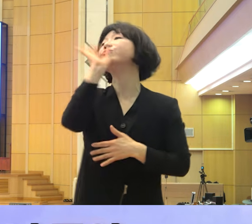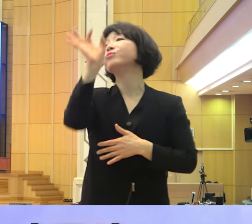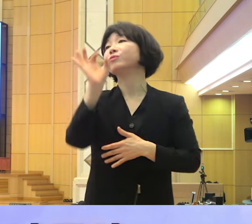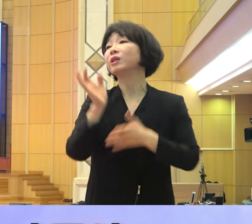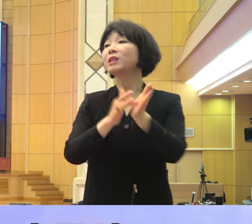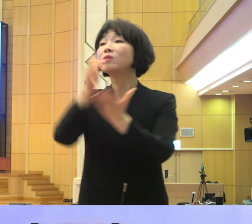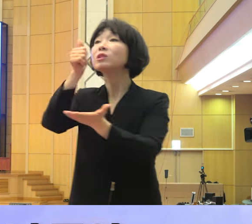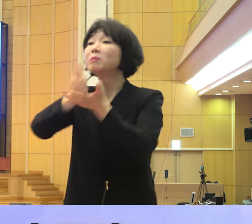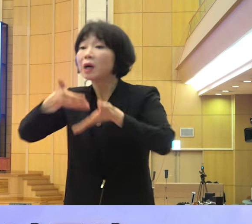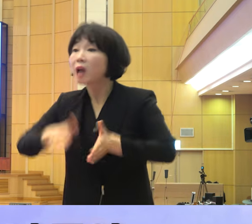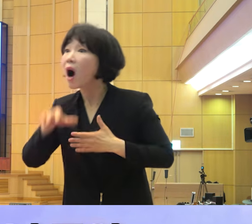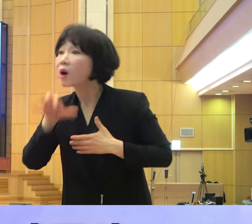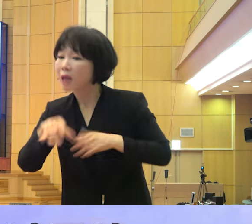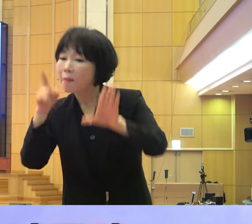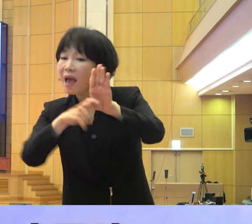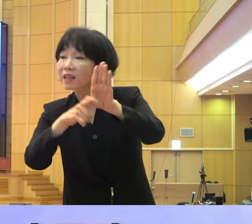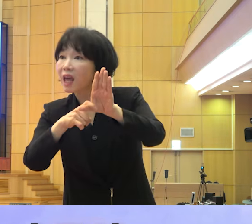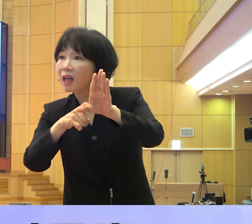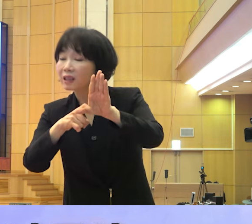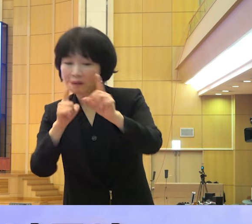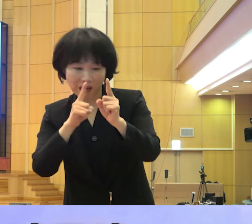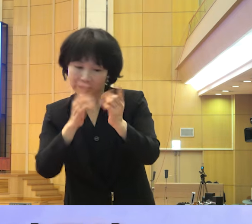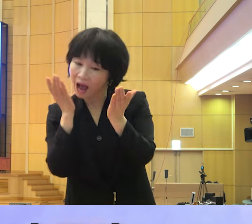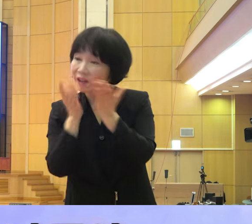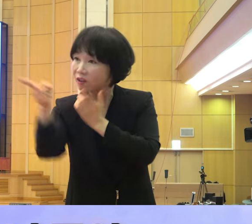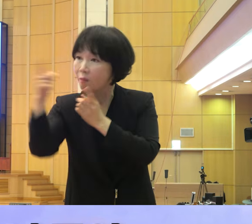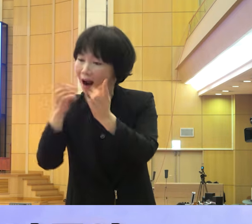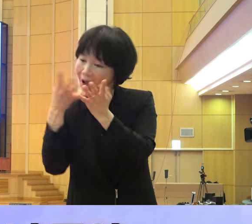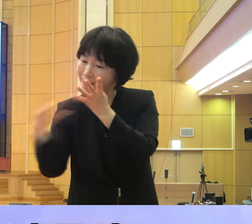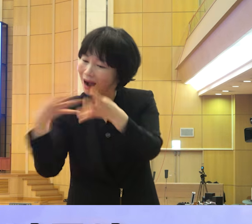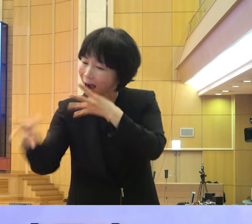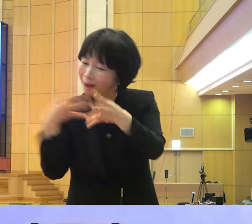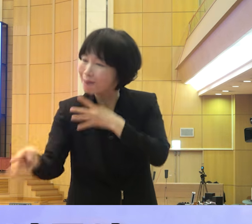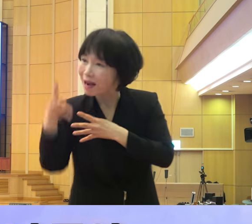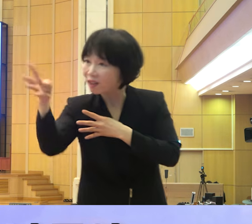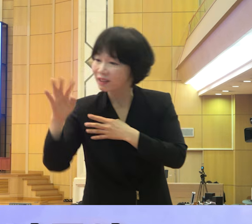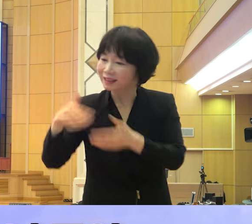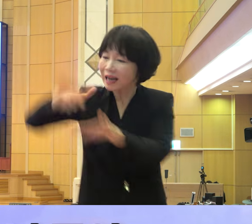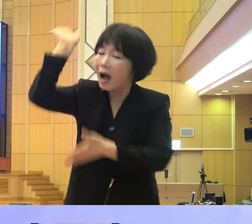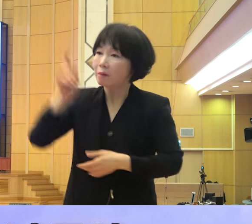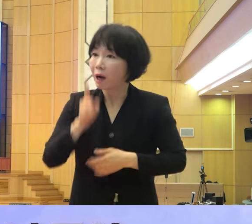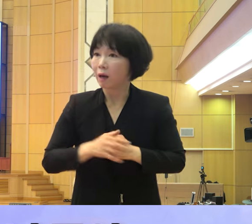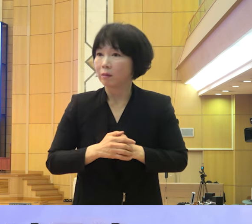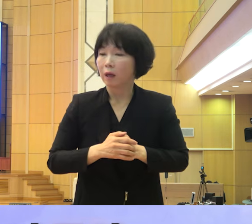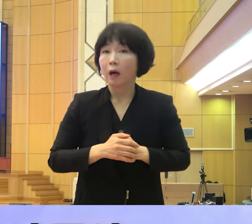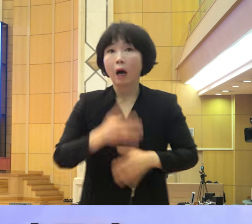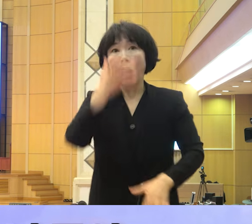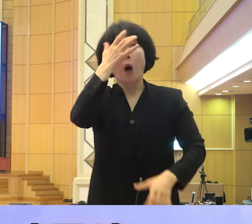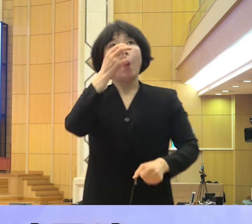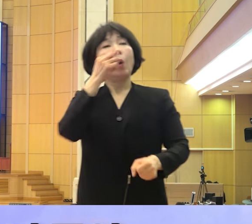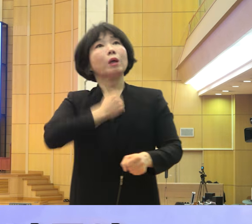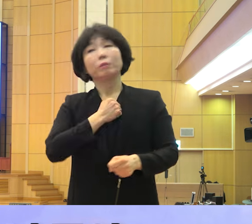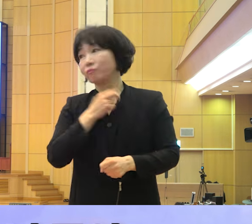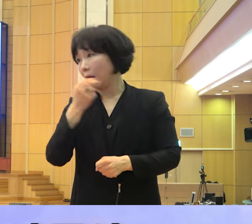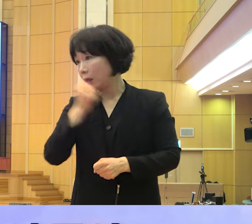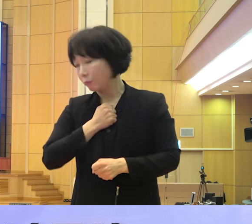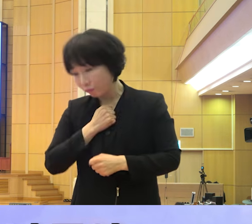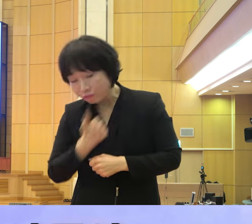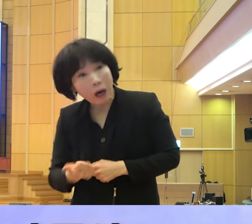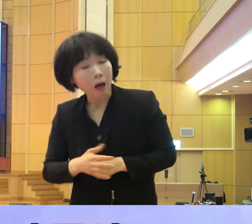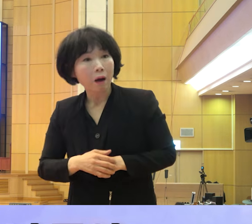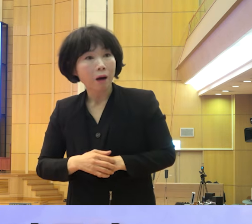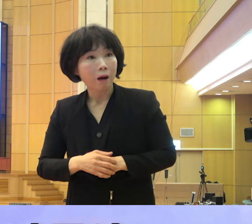베들레헴에서 난다 그랬지. 그러니까 이제 빌립은 진짜 예수님을 만나긴 했지만 성경적